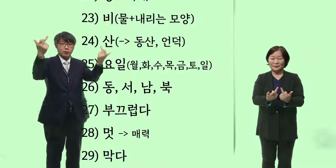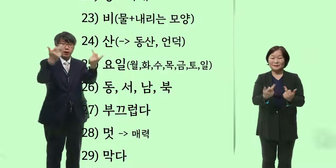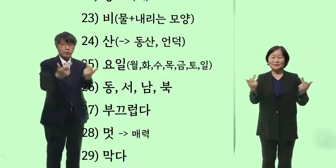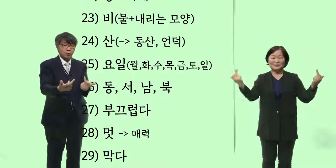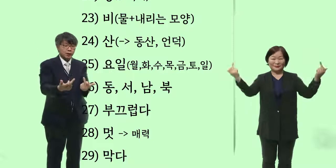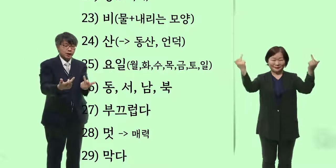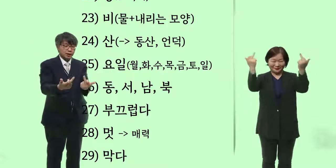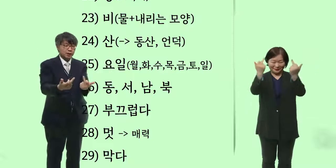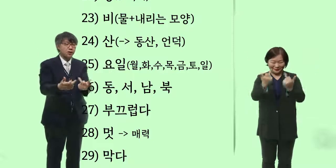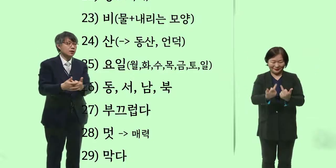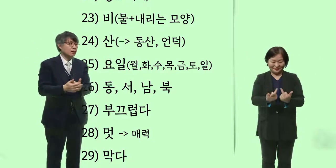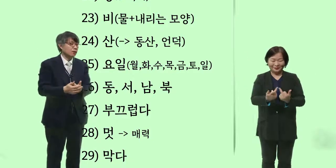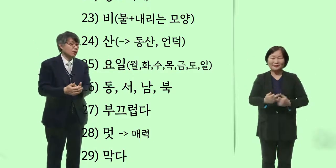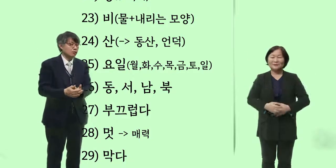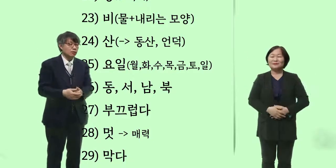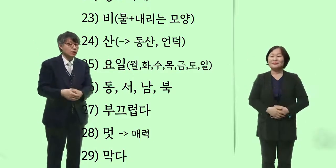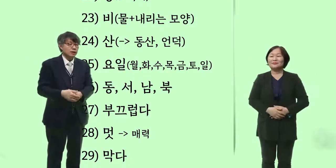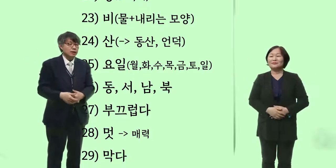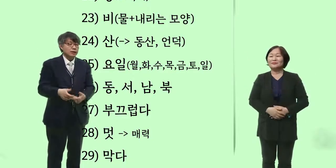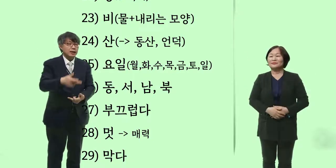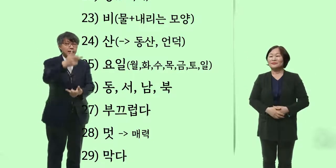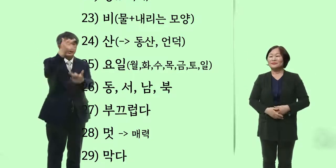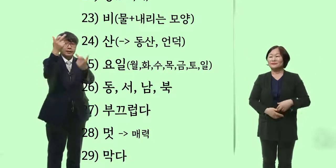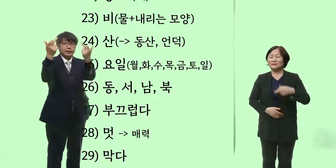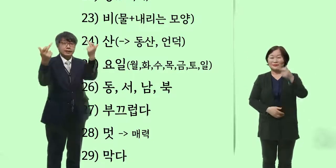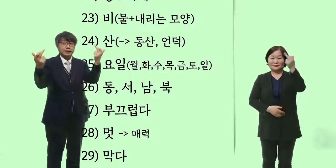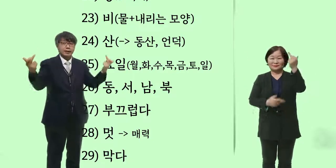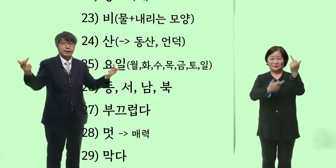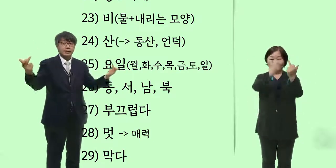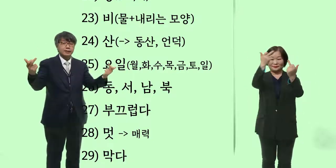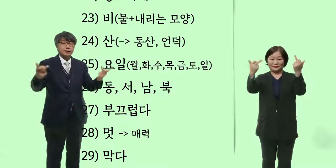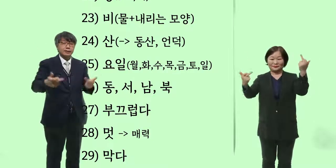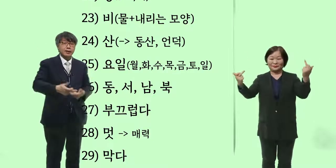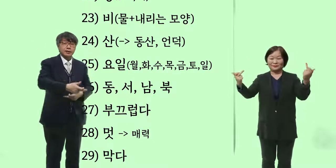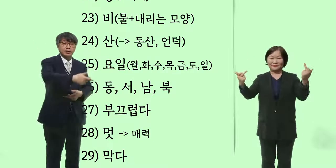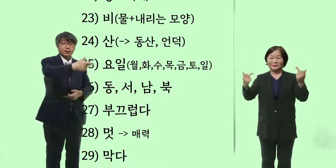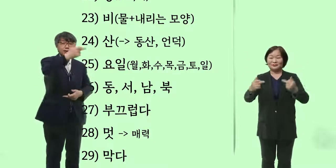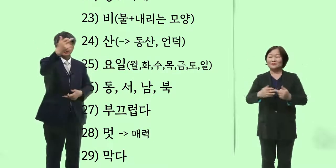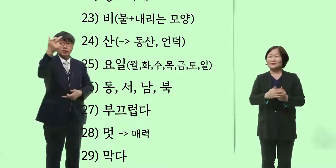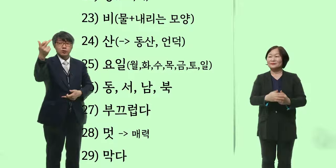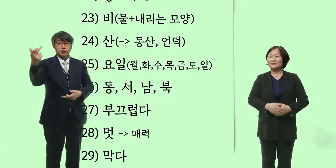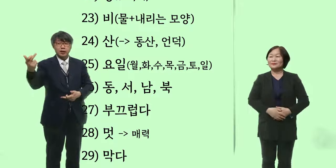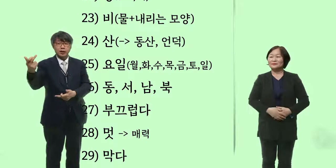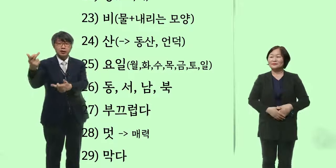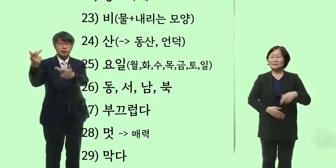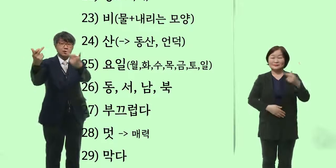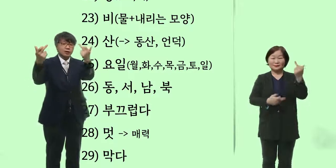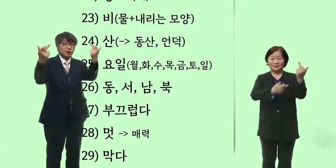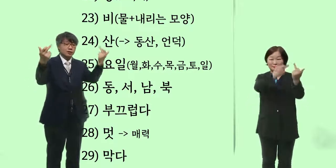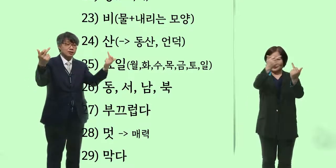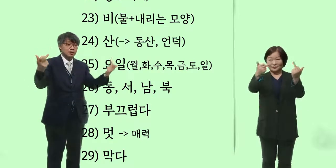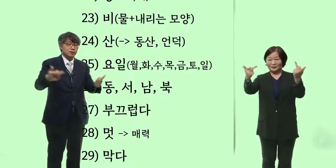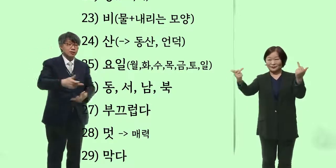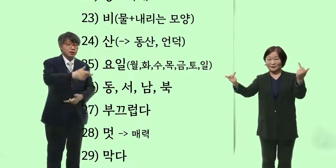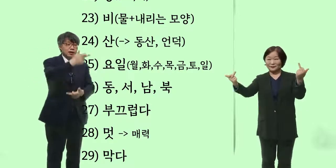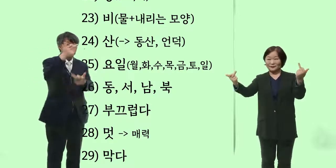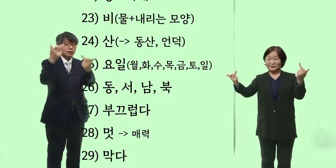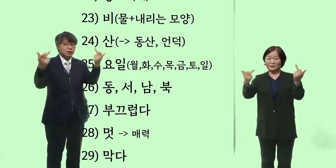하면 골짜기 이렇게 표현하고요. 산. 자, 산이 이렇게 이쪽 산 이렇게 그려지잖아요. 산 이렇게 하면